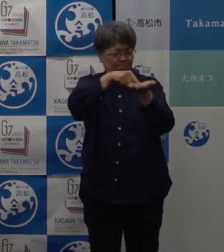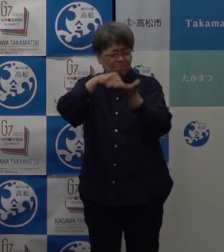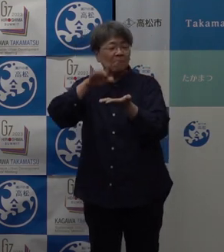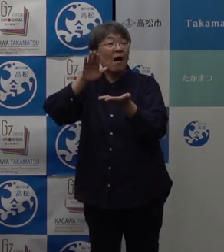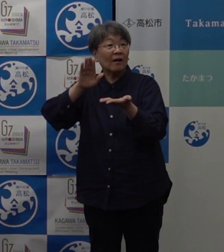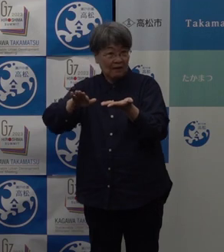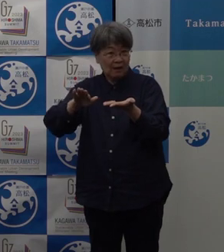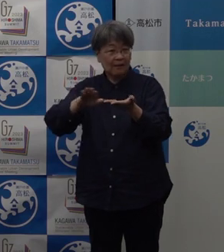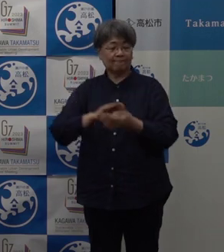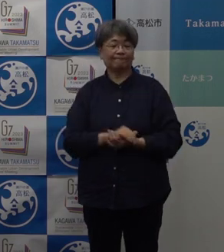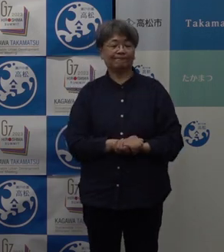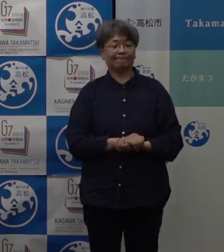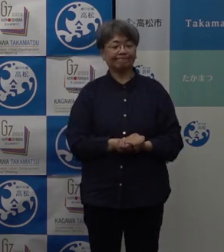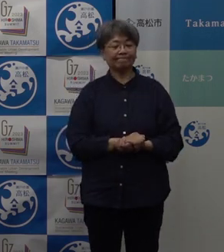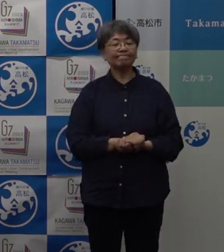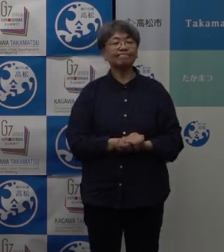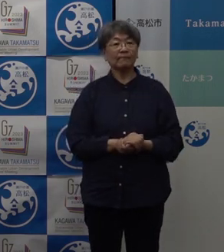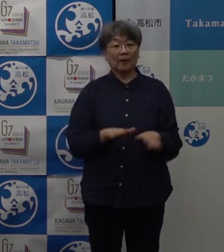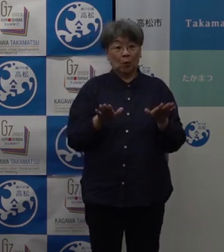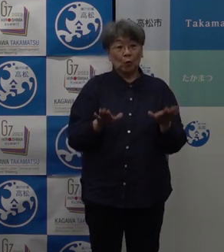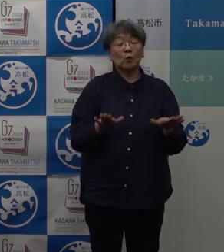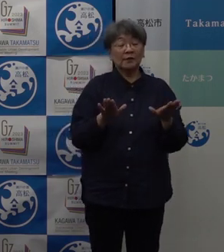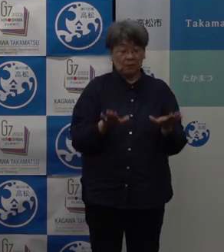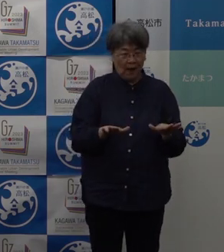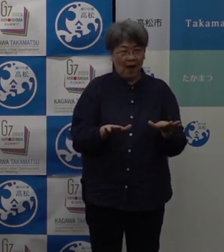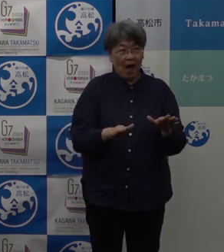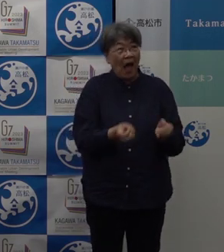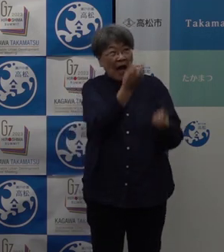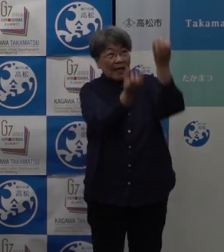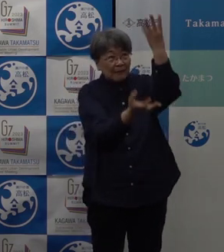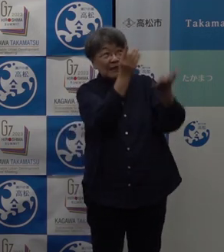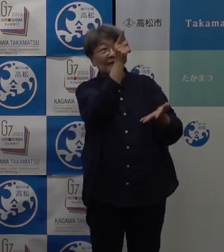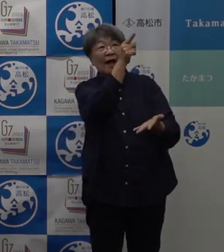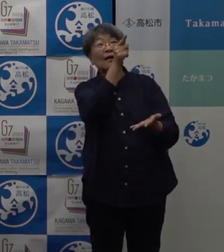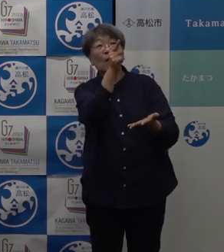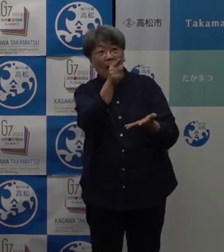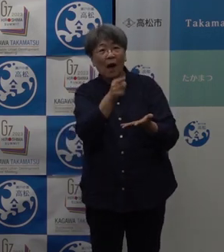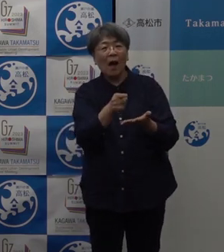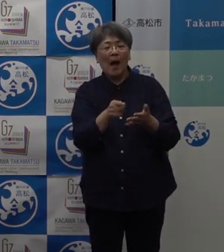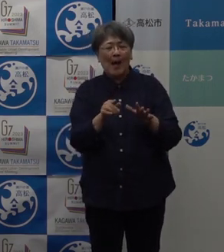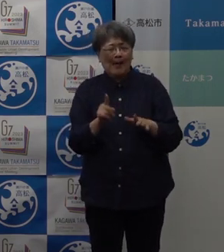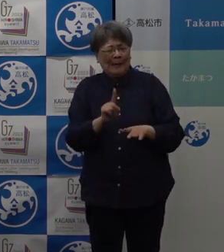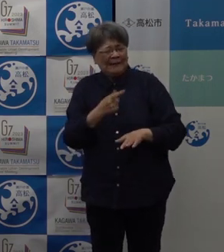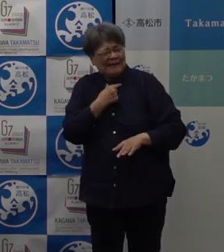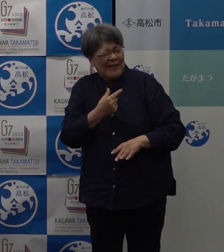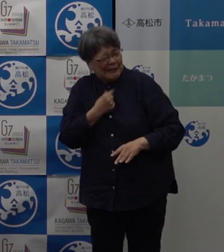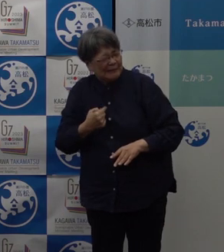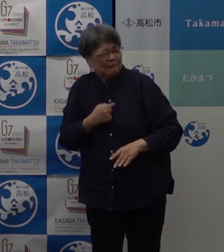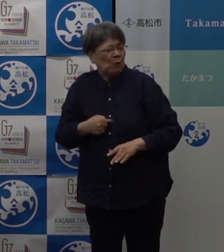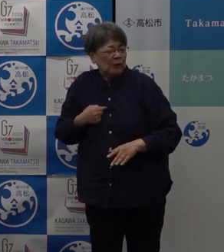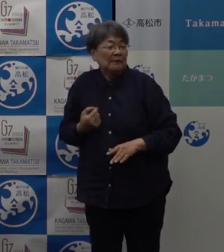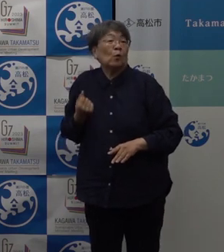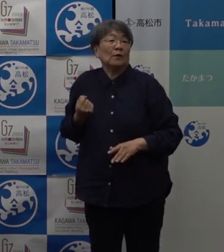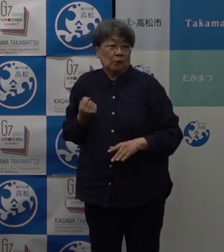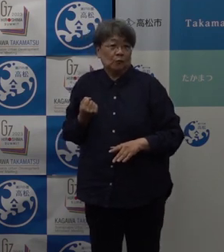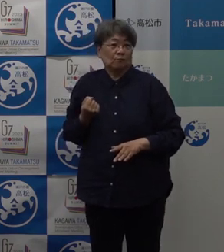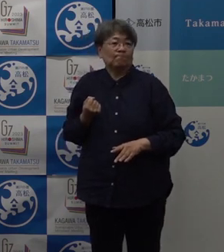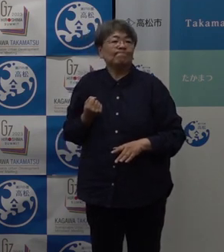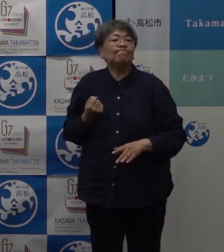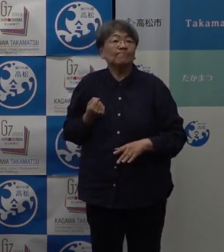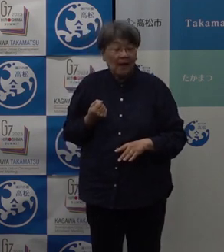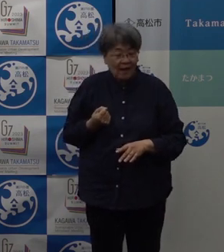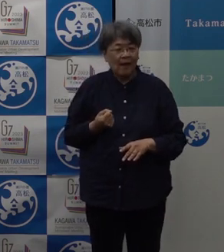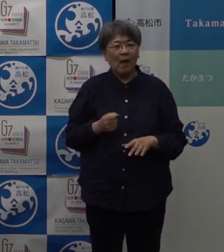でございます。どうにか今年はなんとか花火大会をという思いはあったわけでございますので、結果的